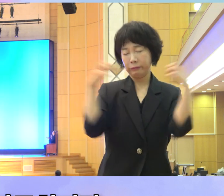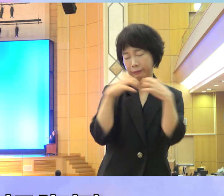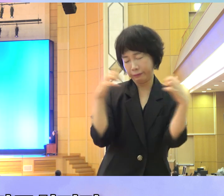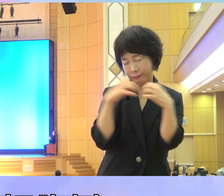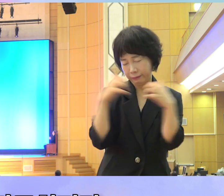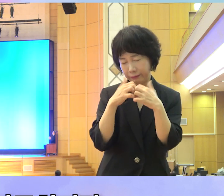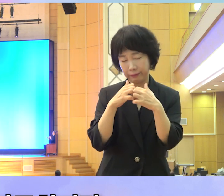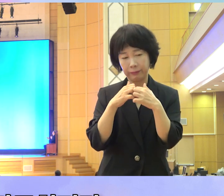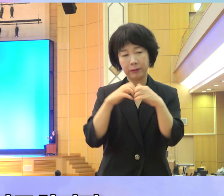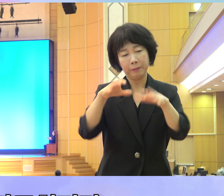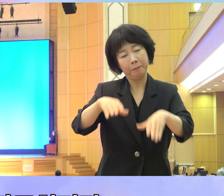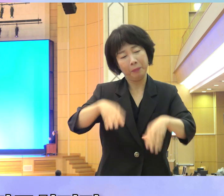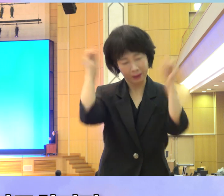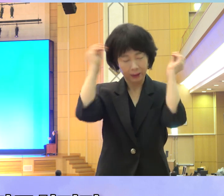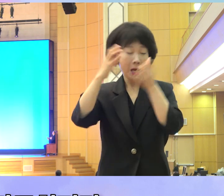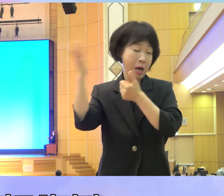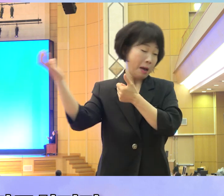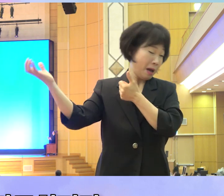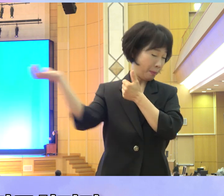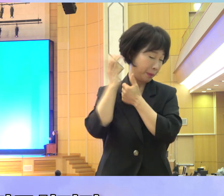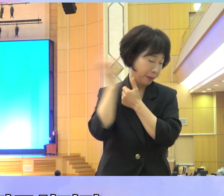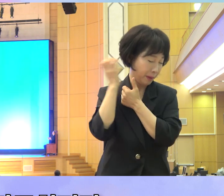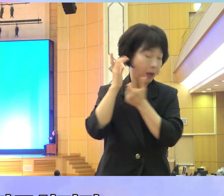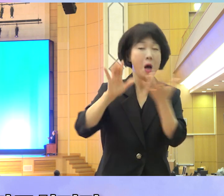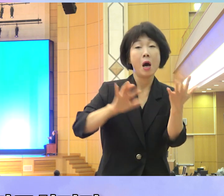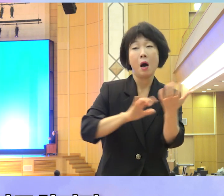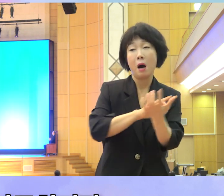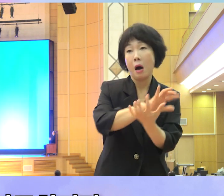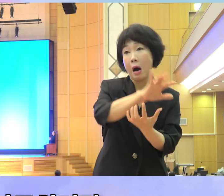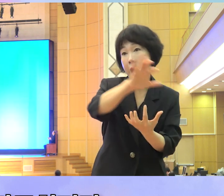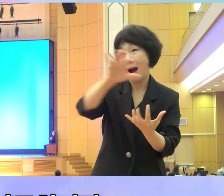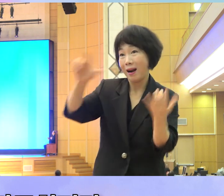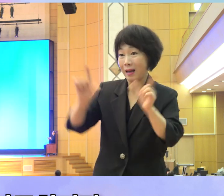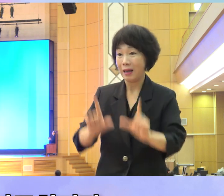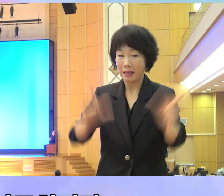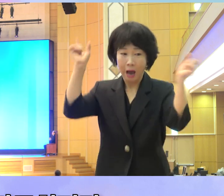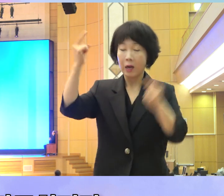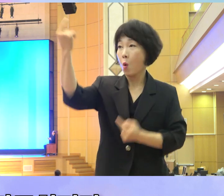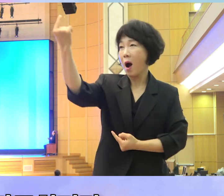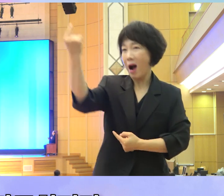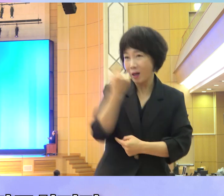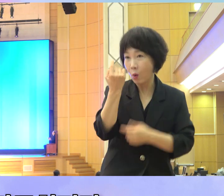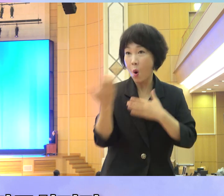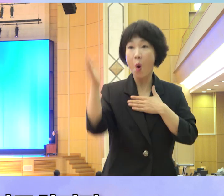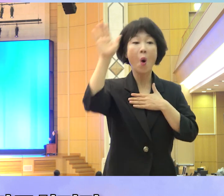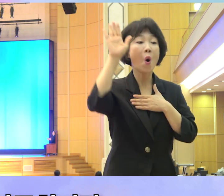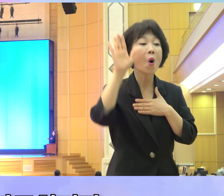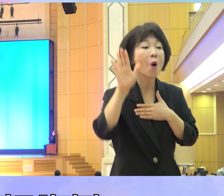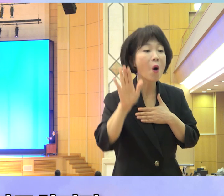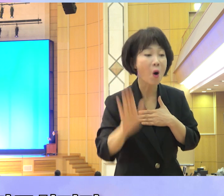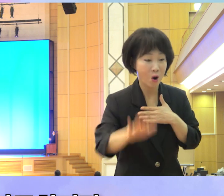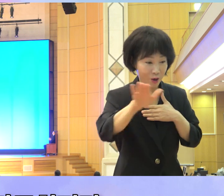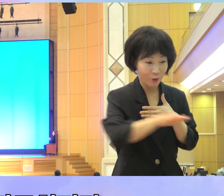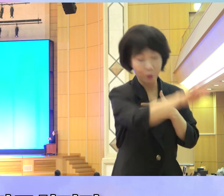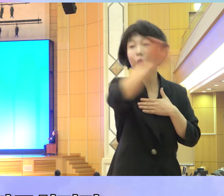전쟁과 기근과 핍박 환난 날이 다가와도